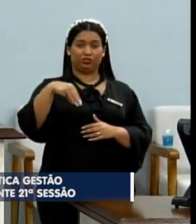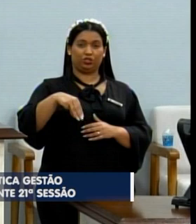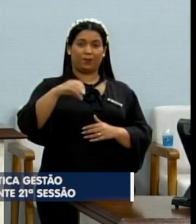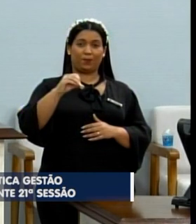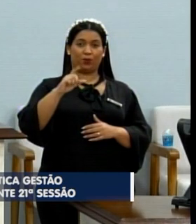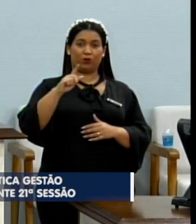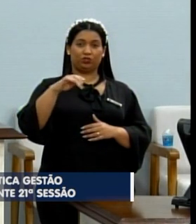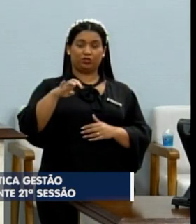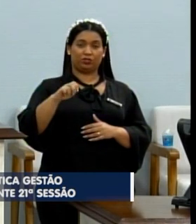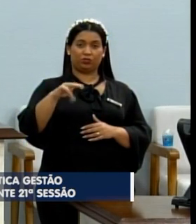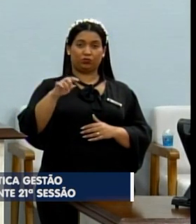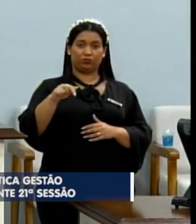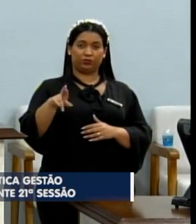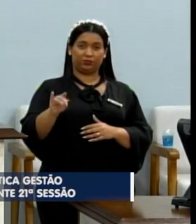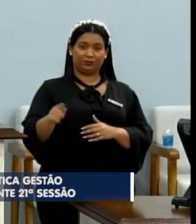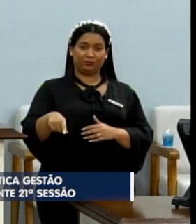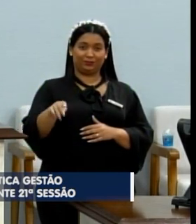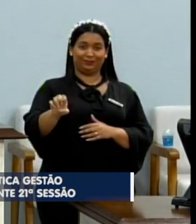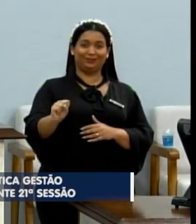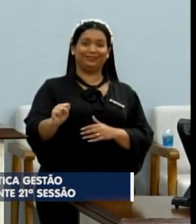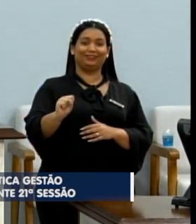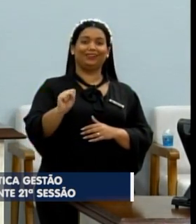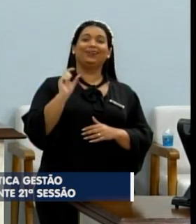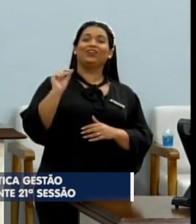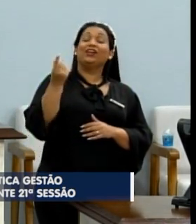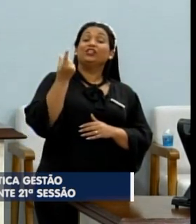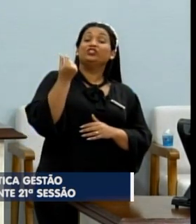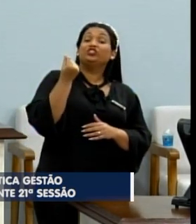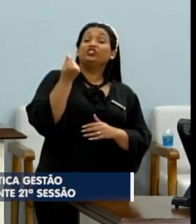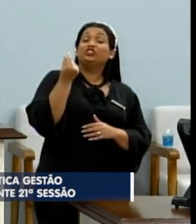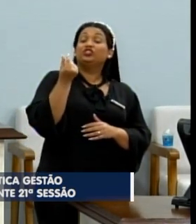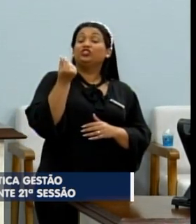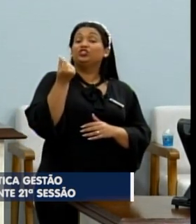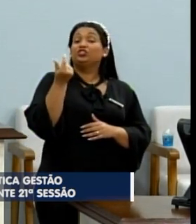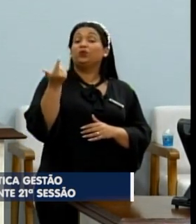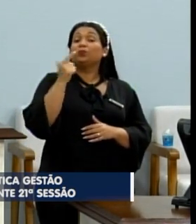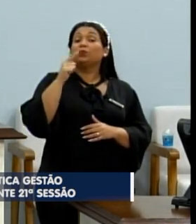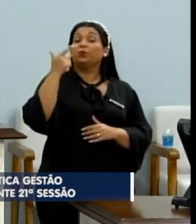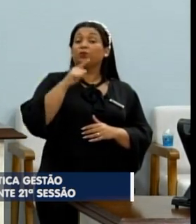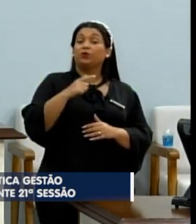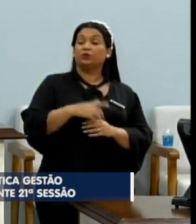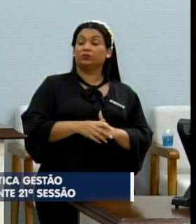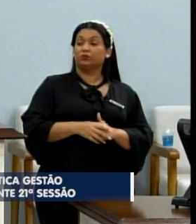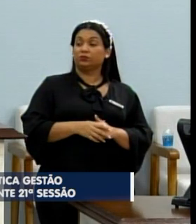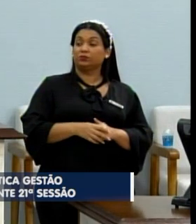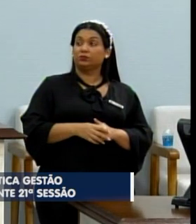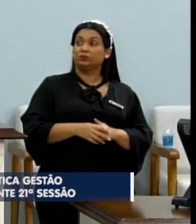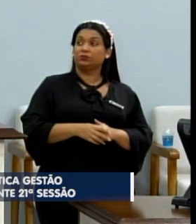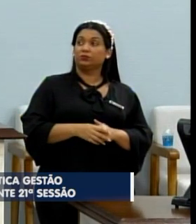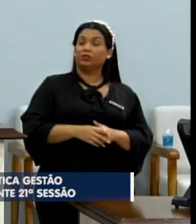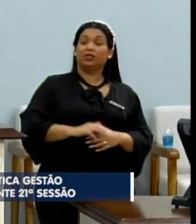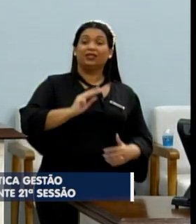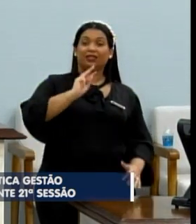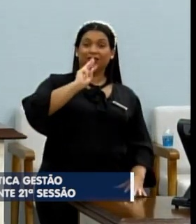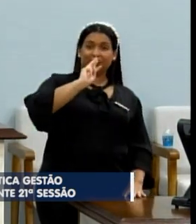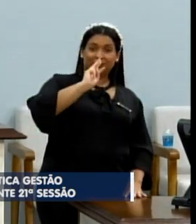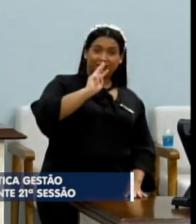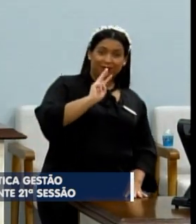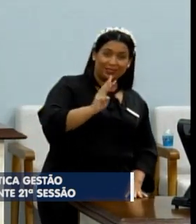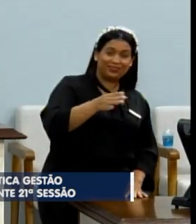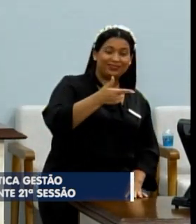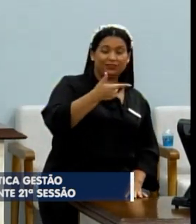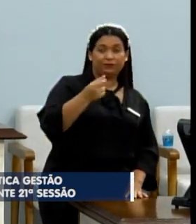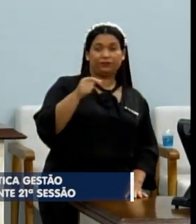mil então nós deixamos de arrecadar nesse comparativo simples 320 mil